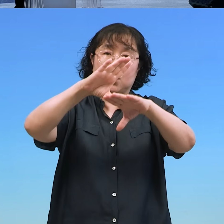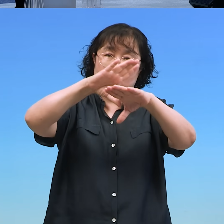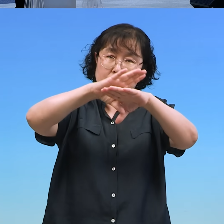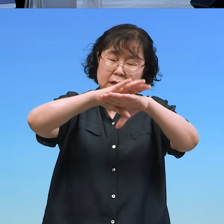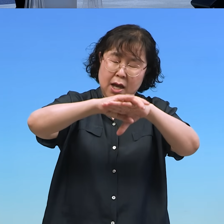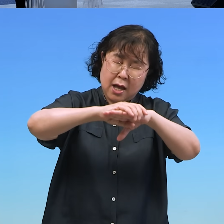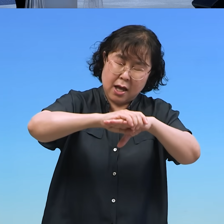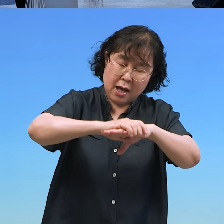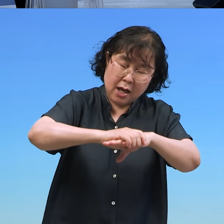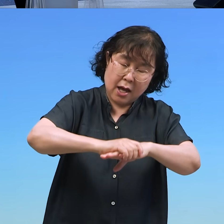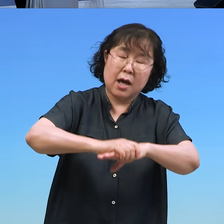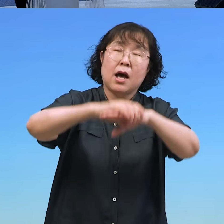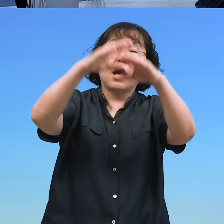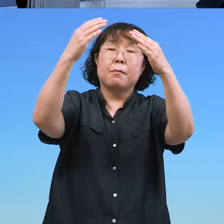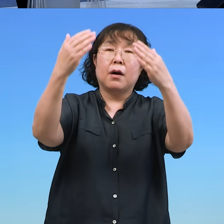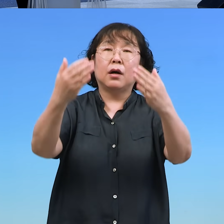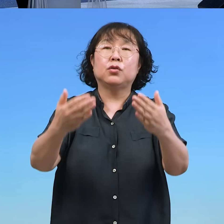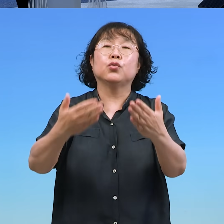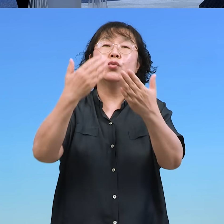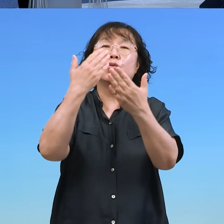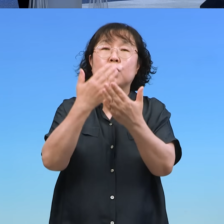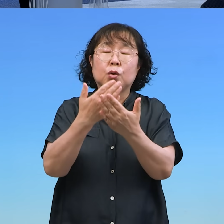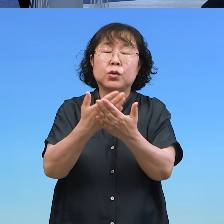내 손 잡아 주소서.